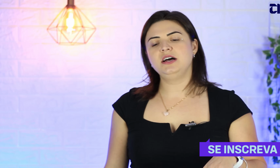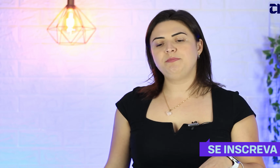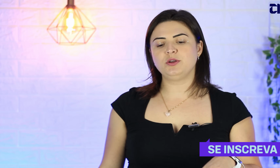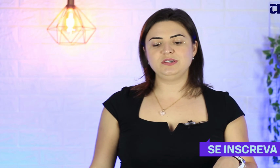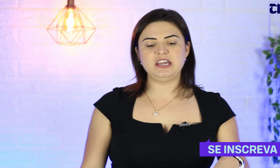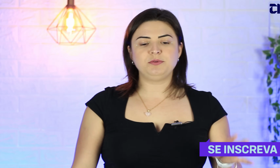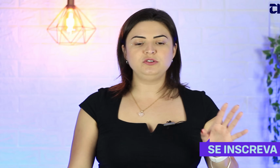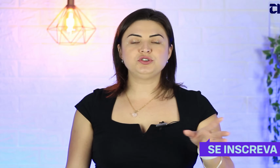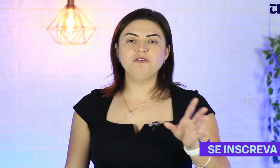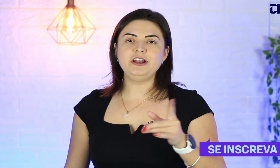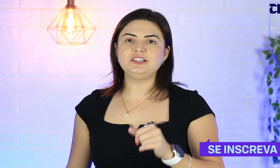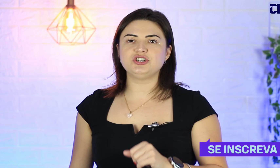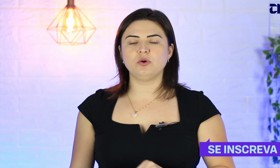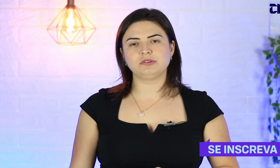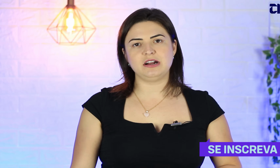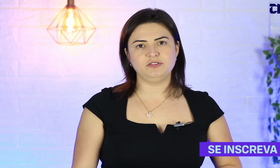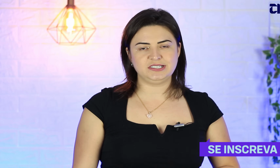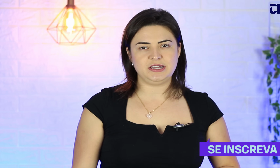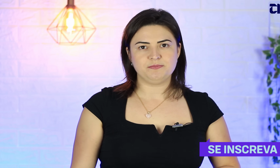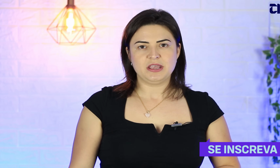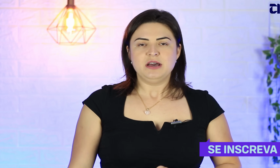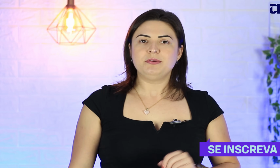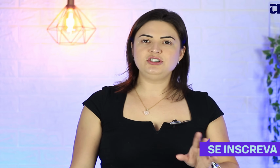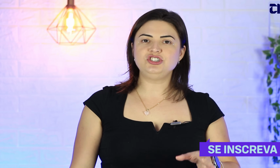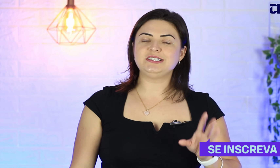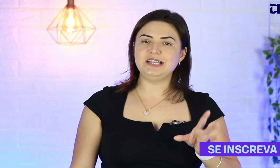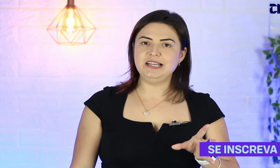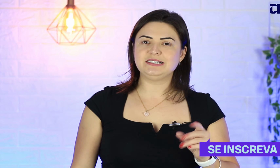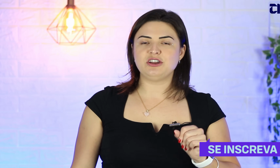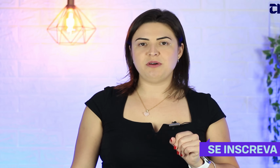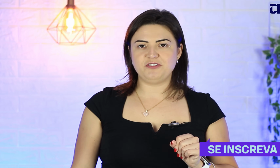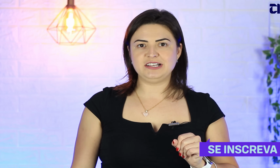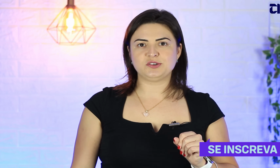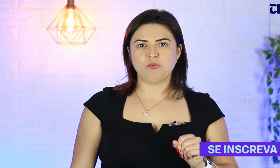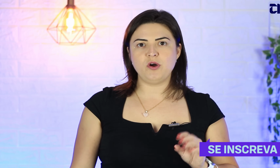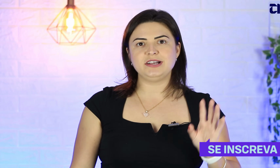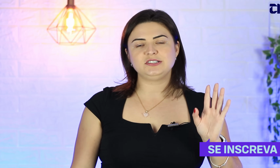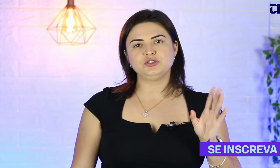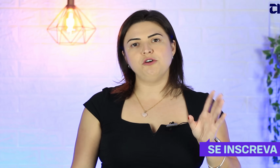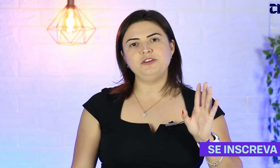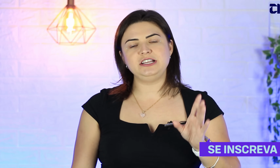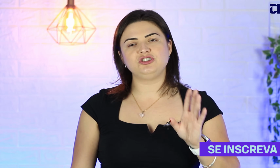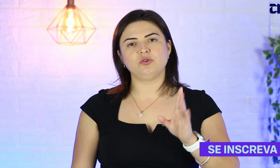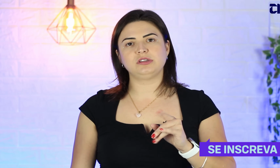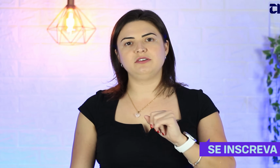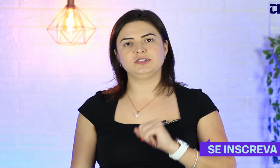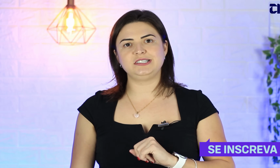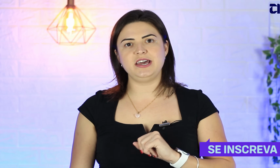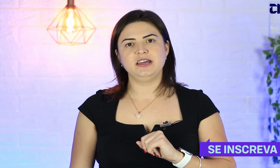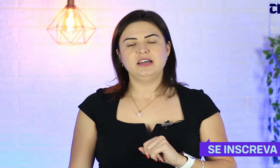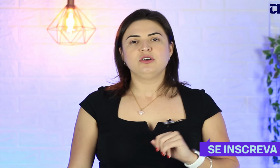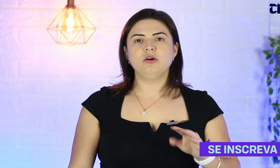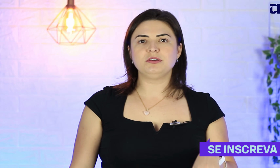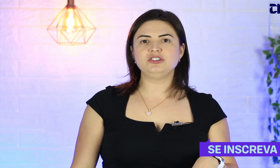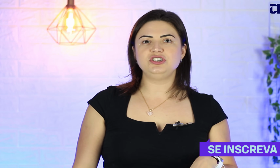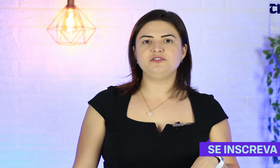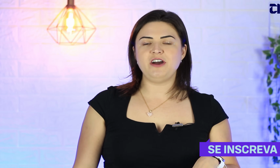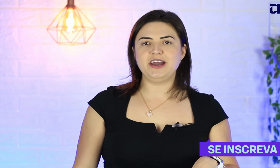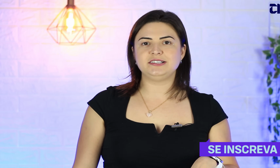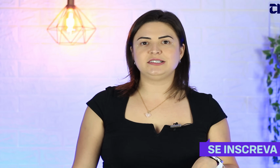Por um exemplo, eu estou feliz de encontrar você. Para a gente sinalizar uma frase como essa, estou feliz de encontrar você, como que a gente faz?